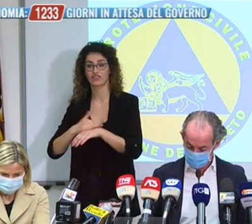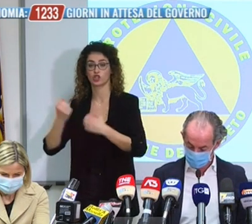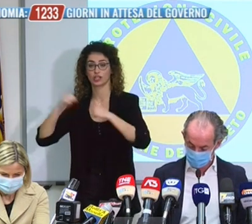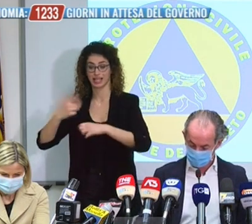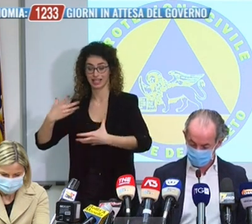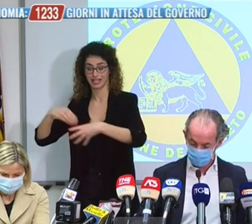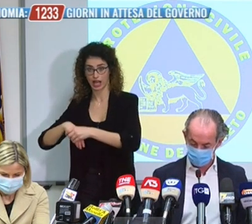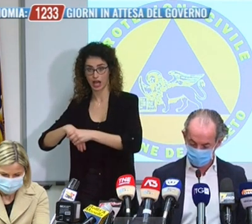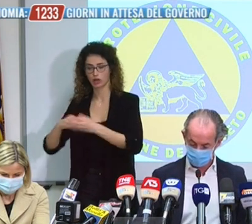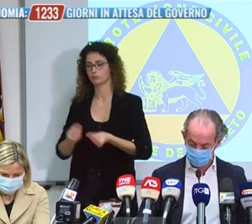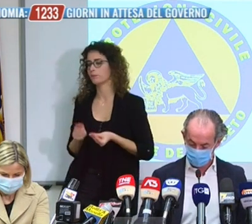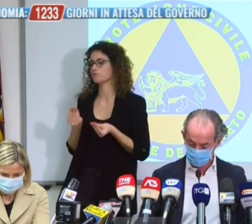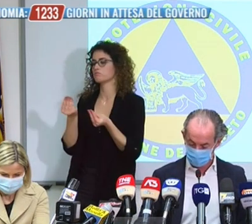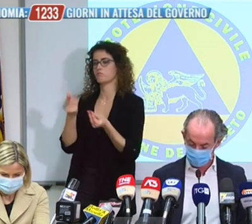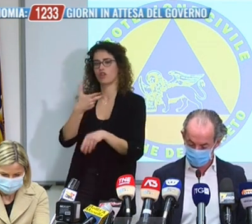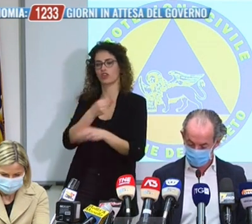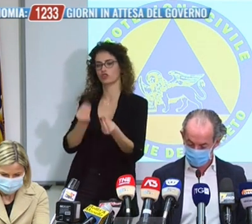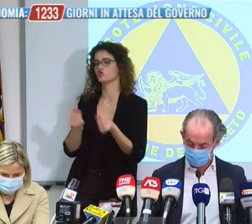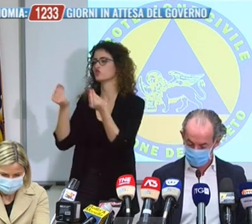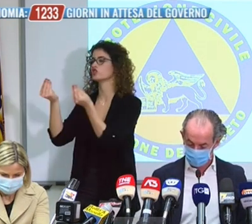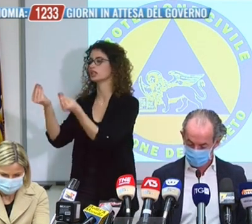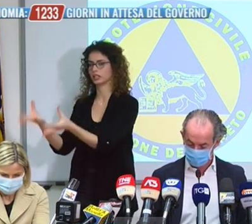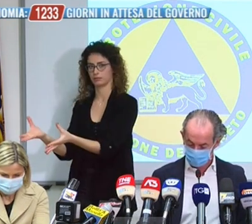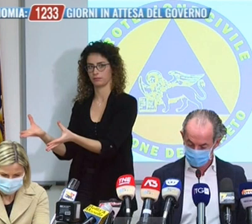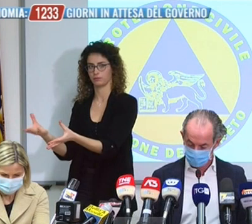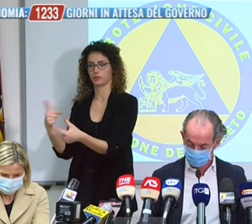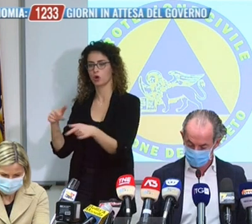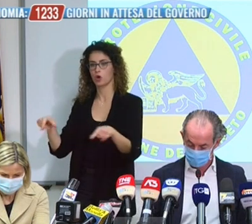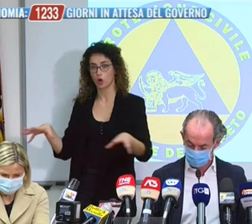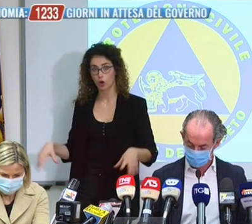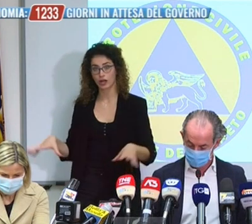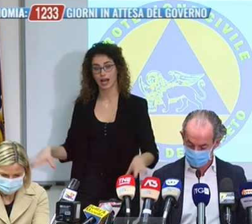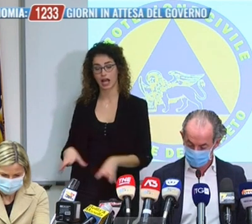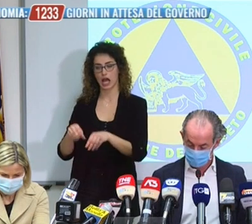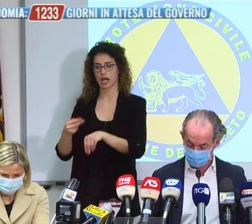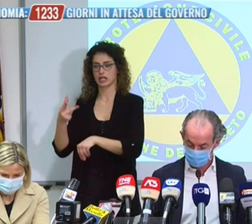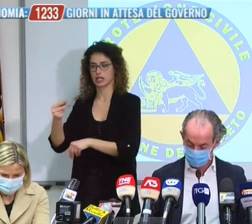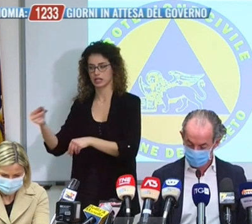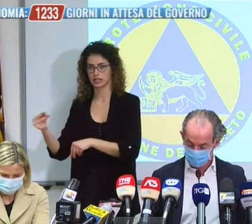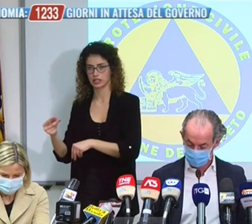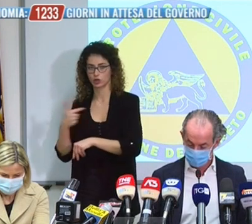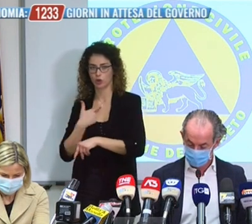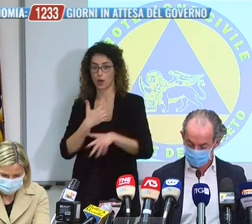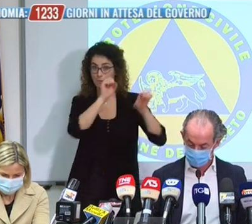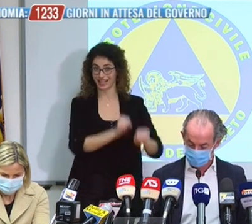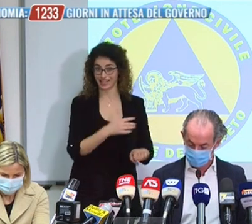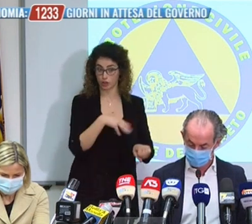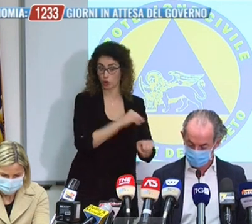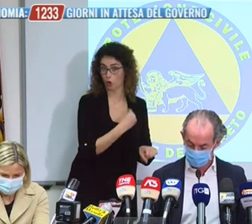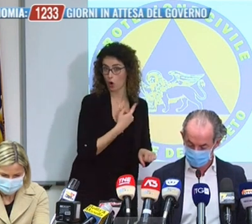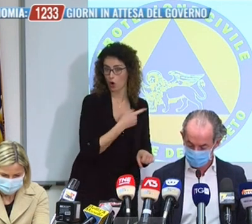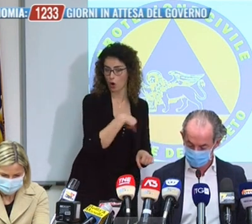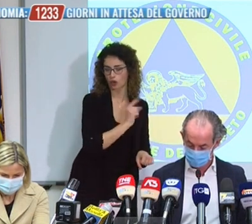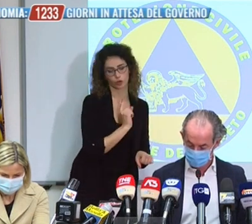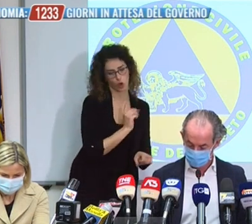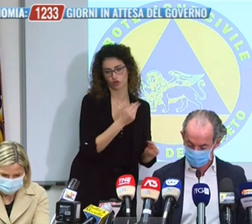glieli abbiamo consegnati, quindi adesso loro li stanno cominciando a somministrare, quindi non ce l'abbiamo più noi in magazzino, ce l'hanno loro,